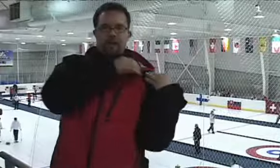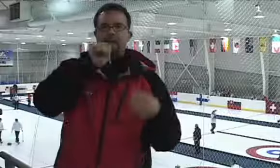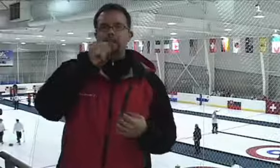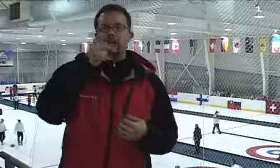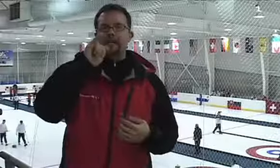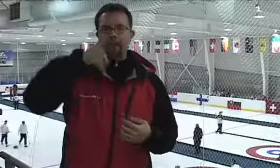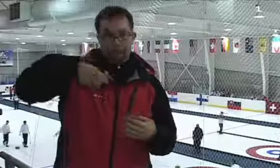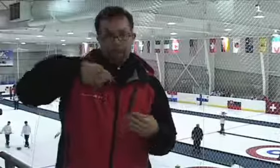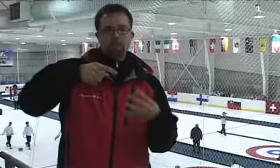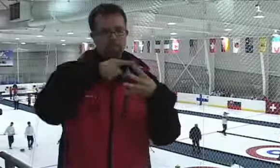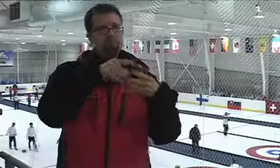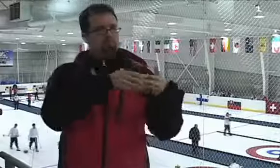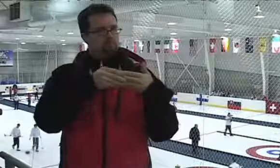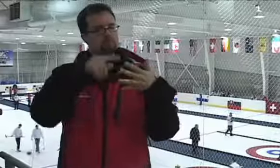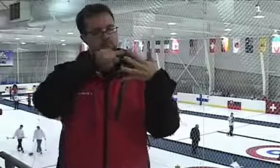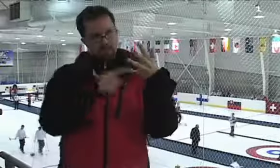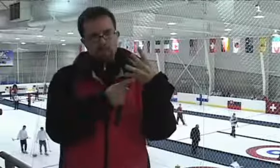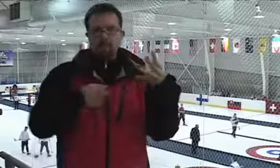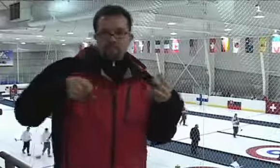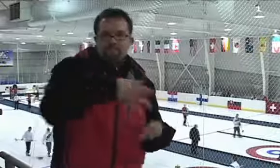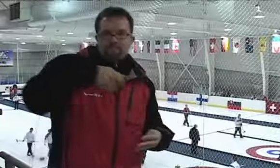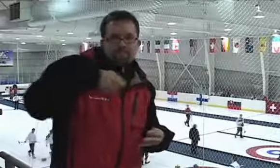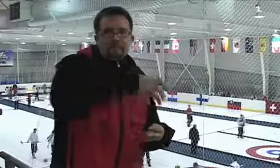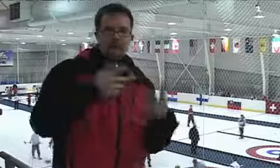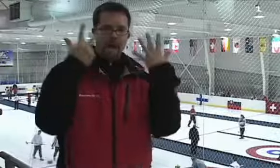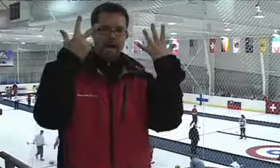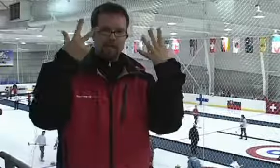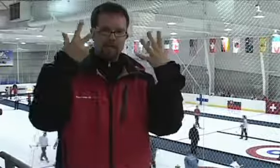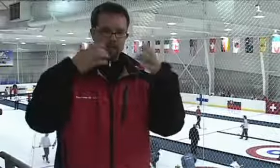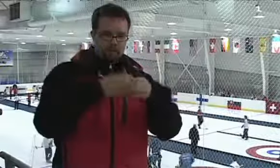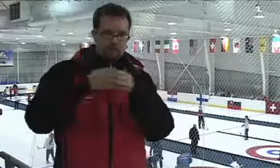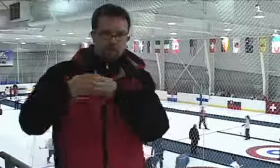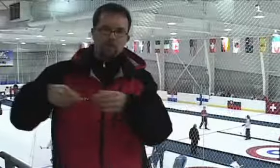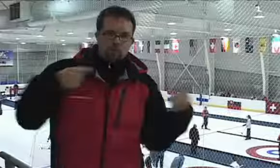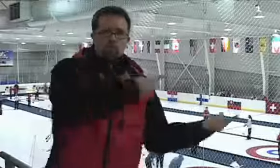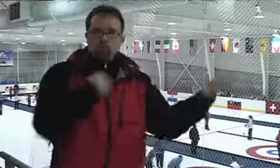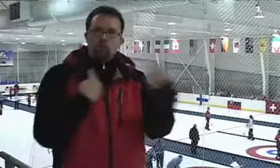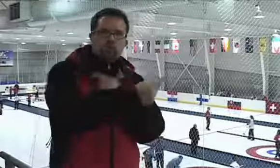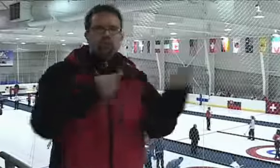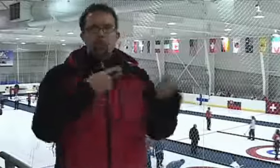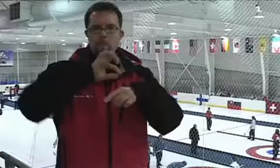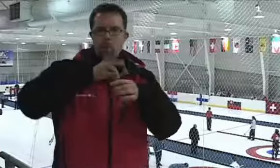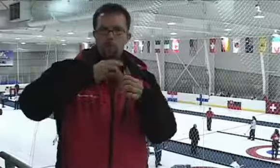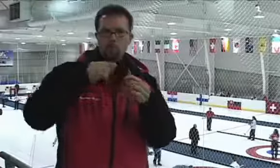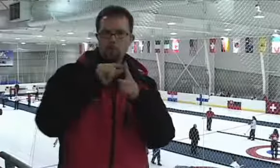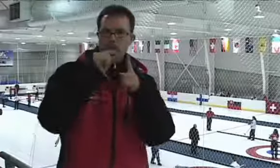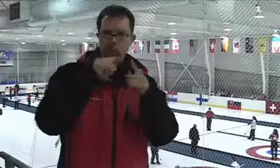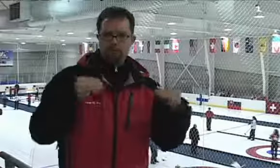vier Spielern. Der erste ist der Skip, der führt an und die anderen helfen aus mit Wischen.